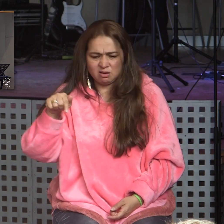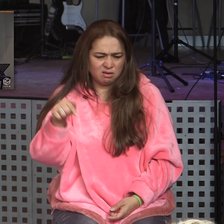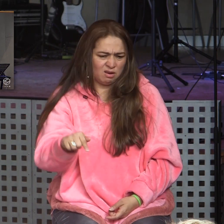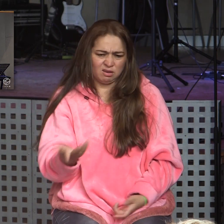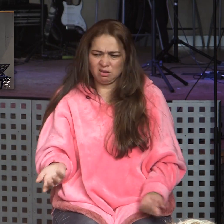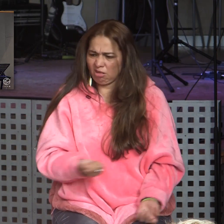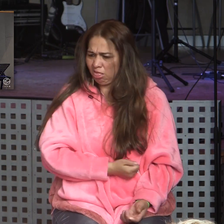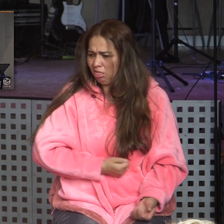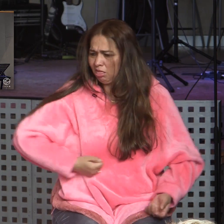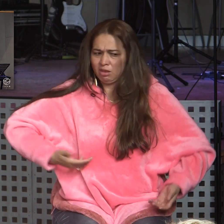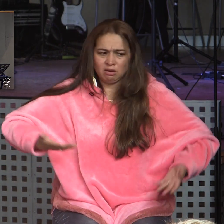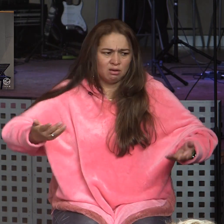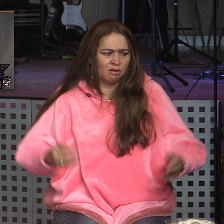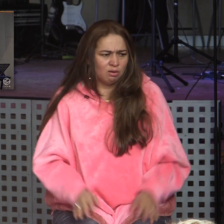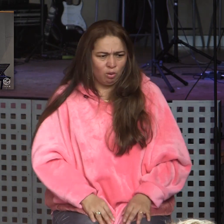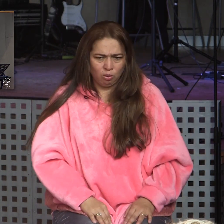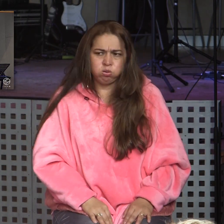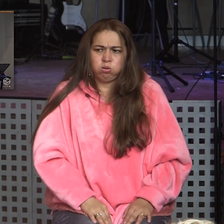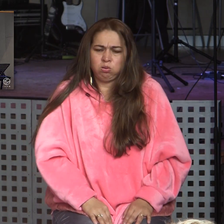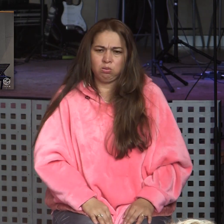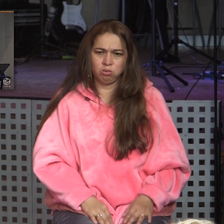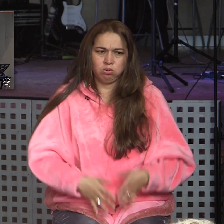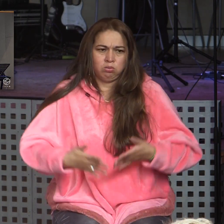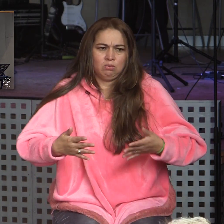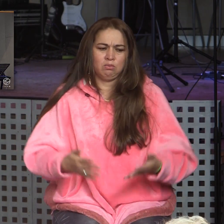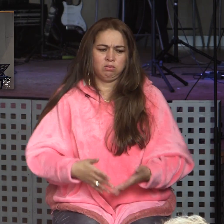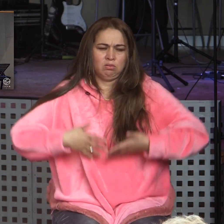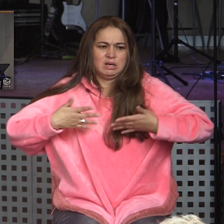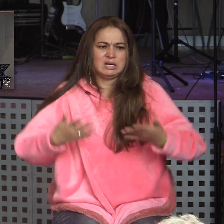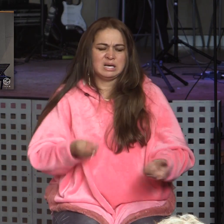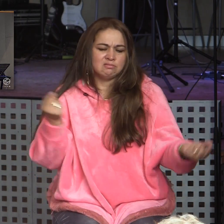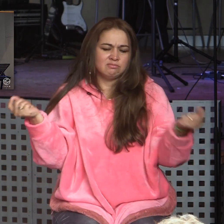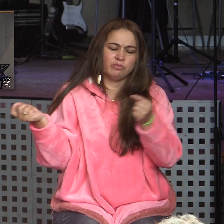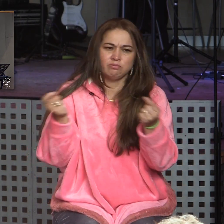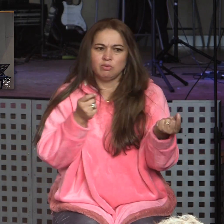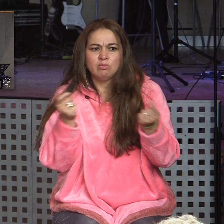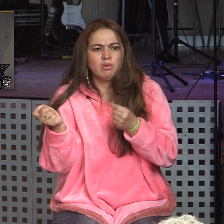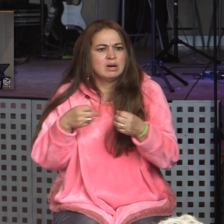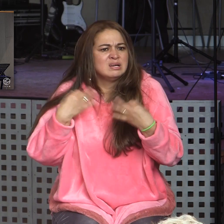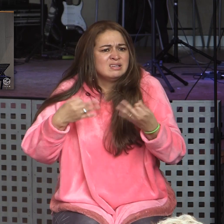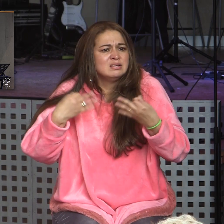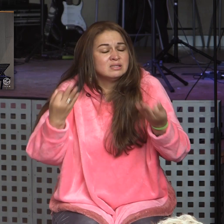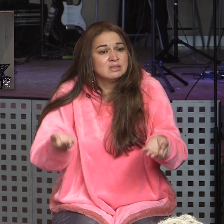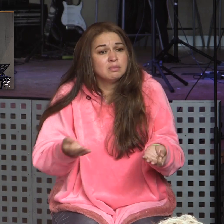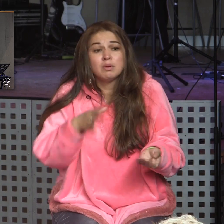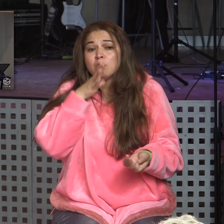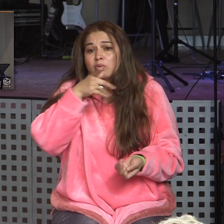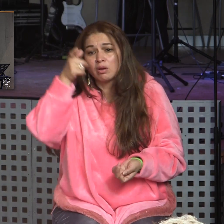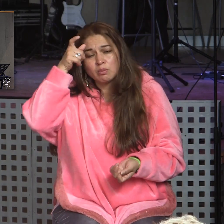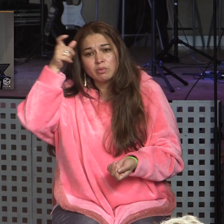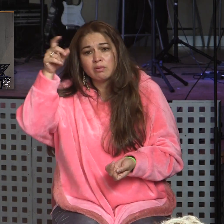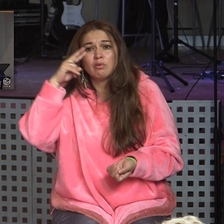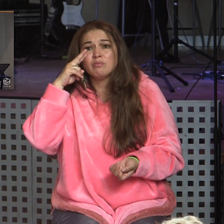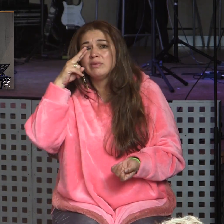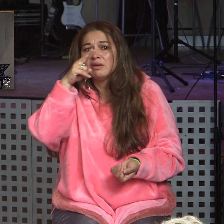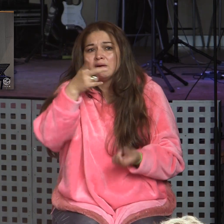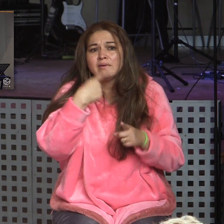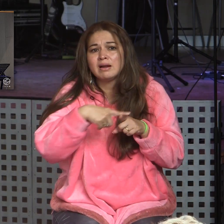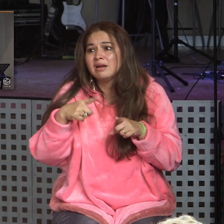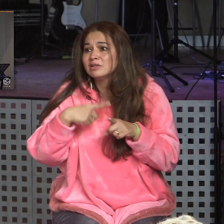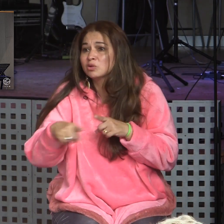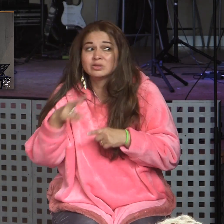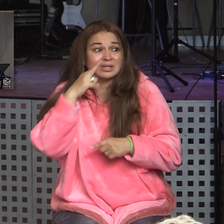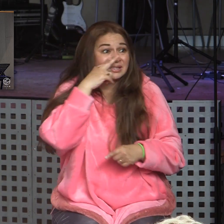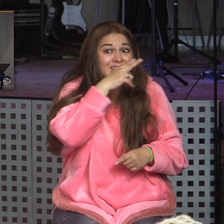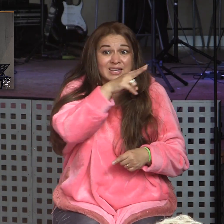¿Veis la diferencia? Una y otra vez. Moisés sigue la misma tónica en